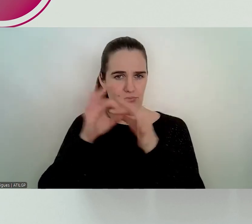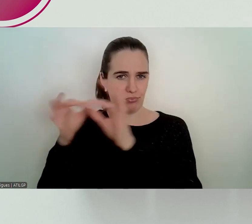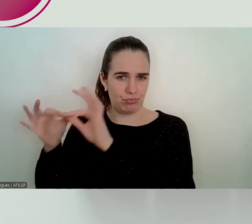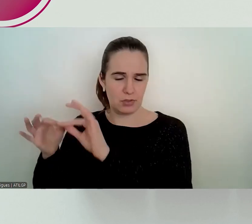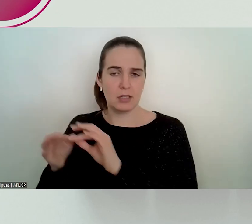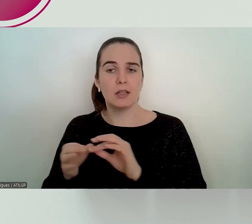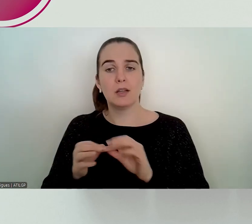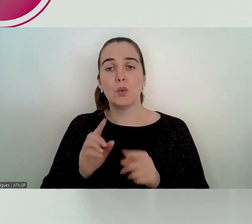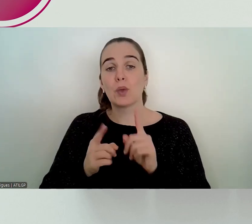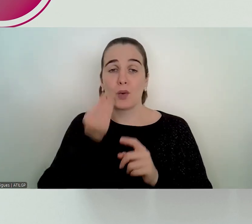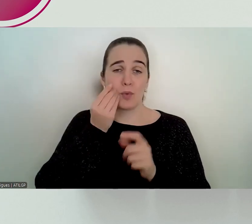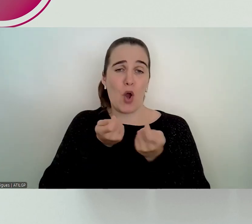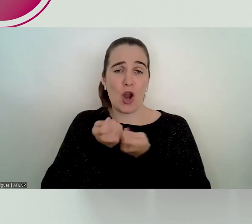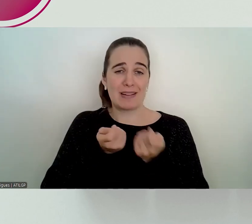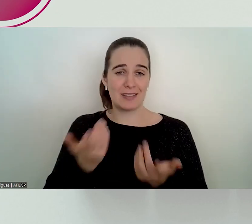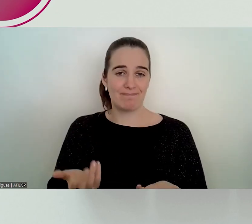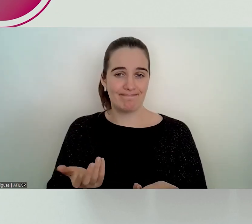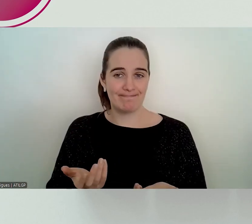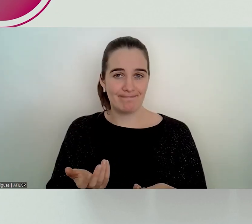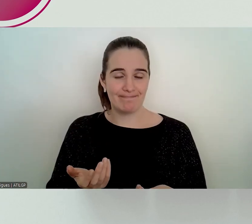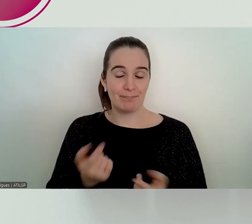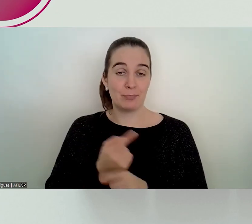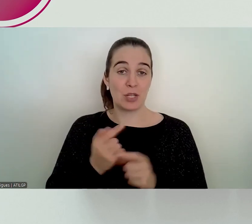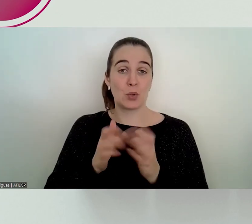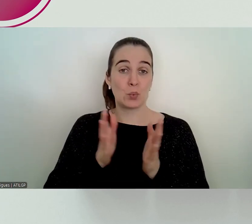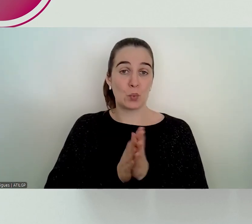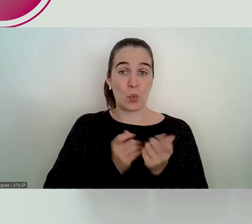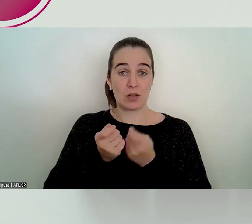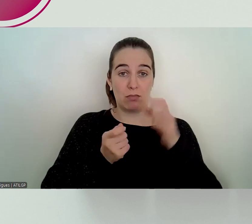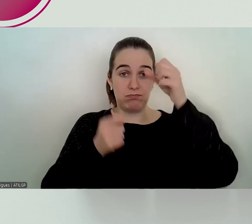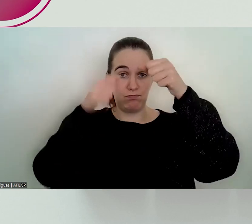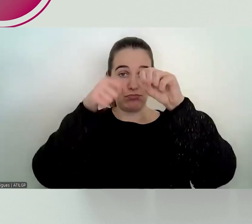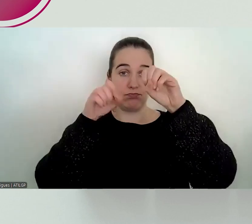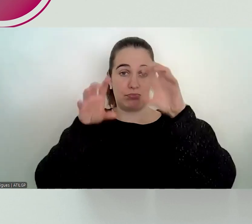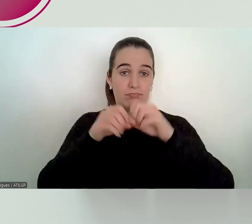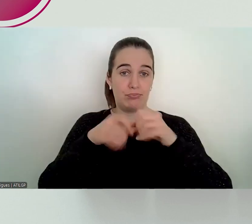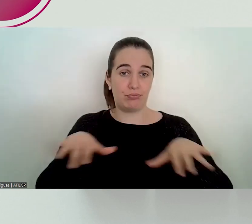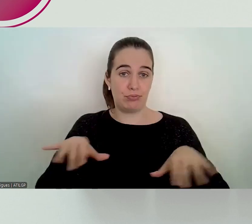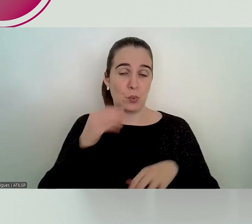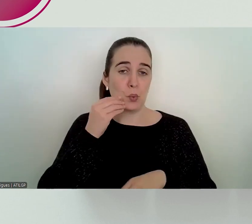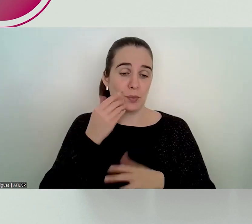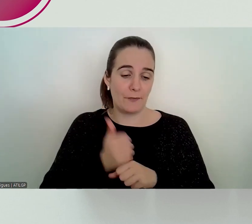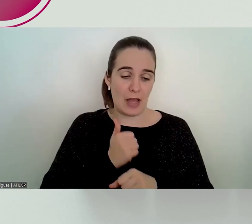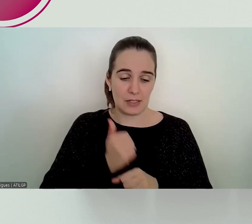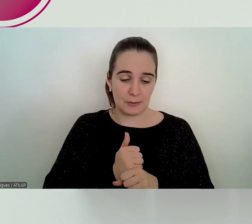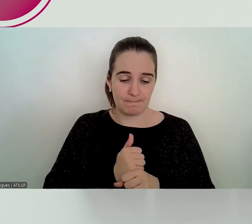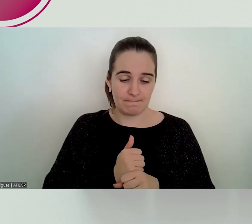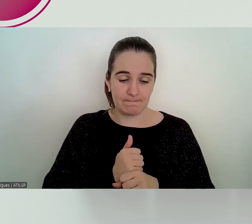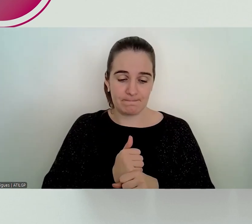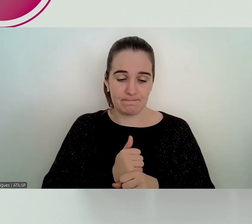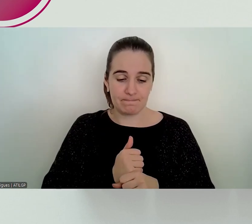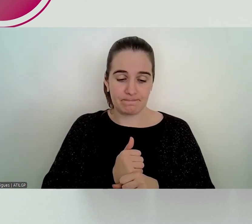que é a barreira organizacional, porque a interoperabilidade também é organizacional. E aqui entramos